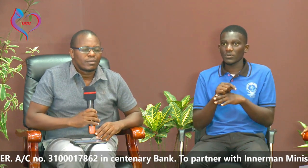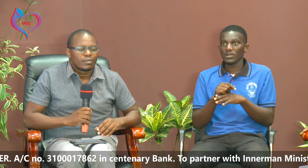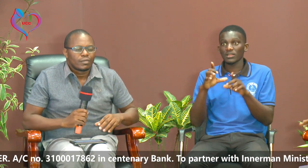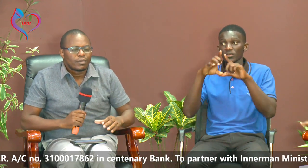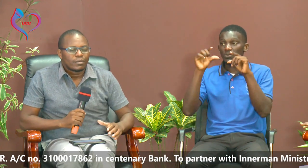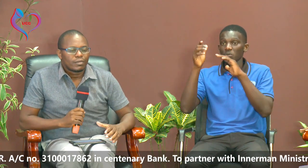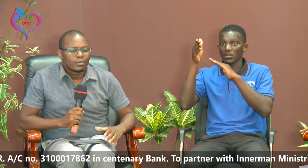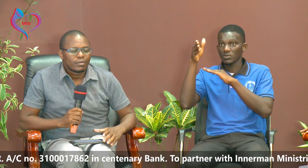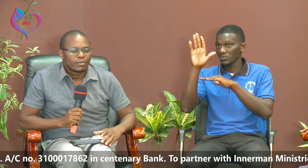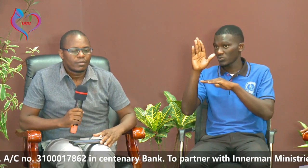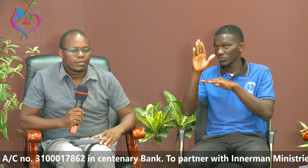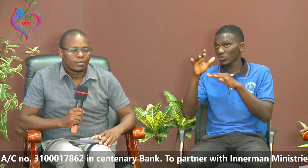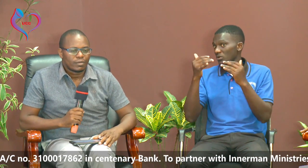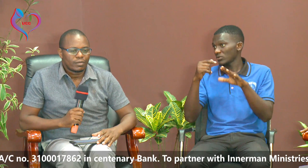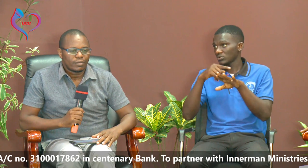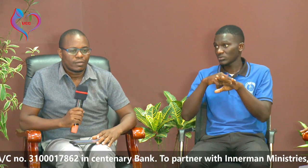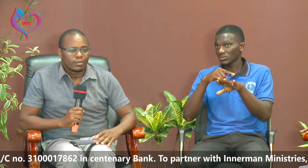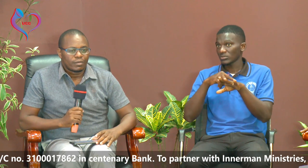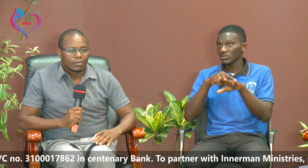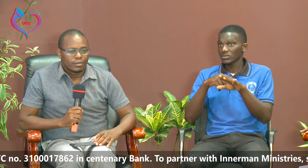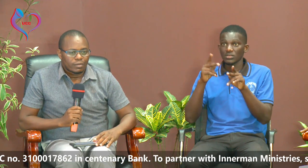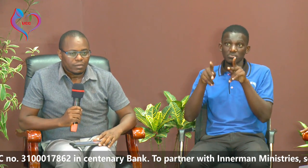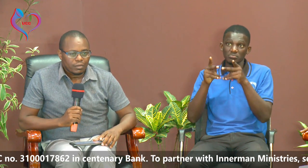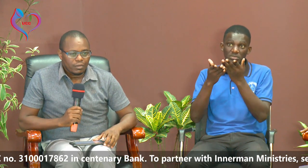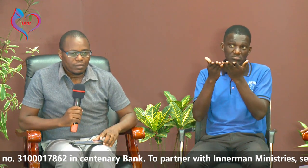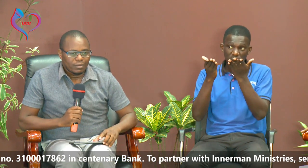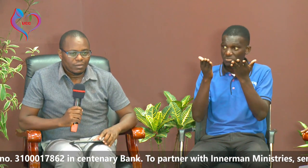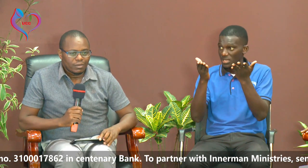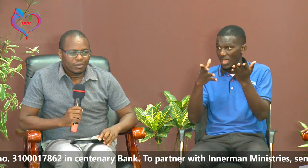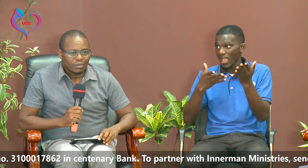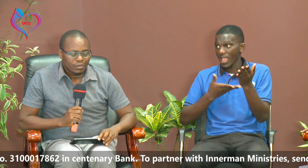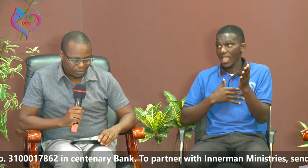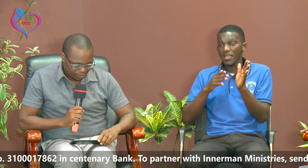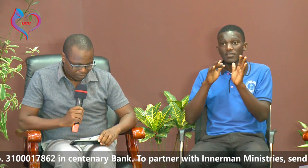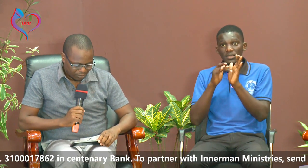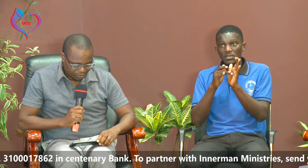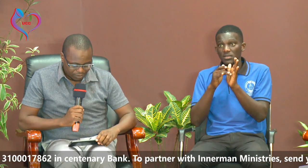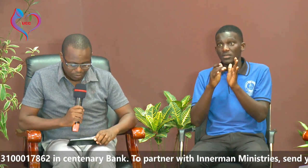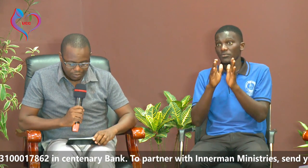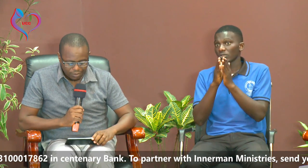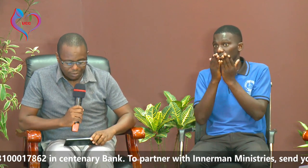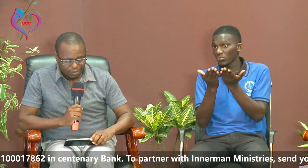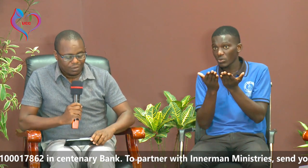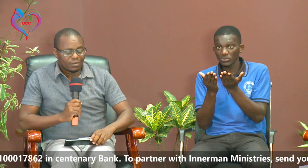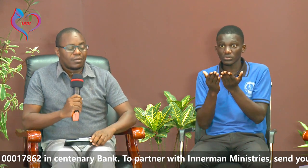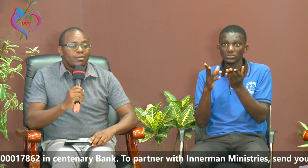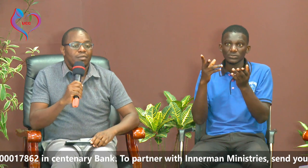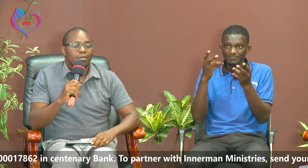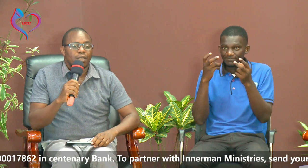Katonda ekyekiseera kino. Abatukuvu gye bali bakute ebitabo abali ku mikute gy'enjawulo okulya kyolina ku lwaffe mu linnya lya Mukama